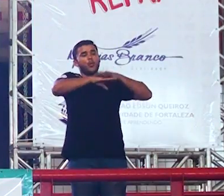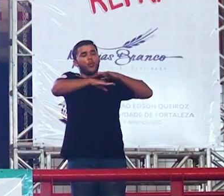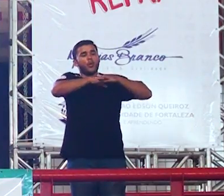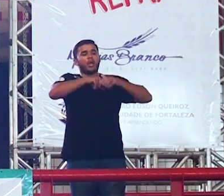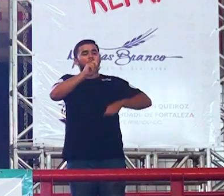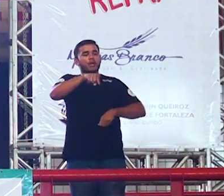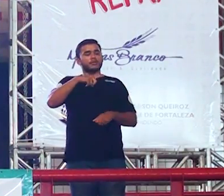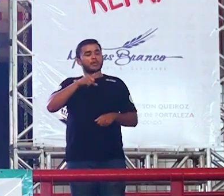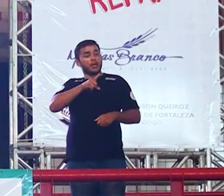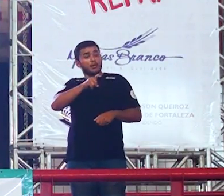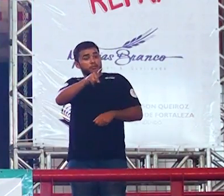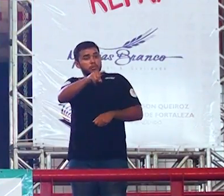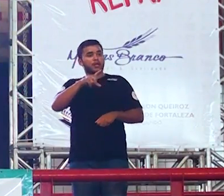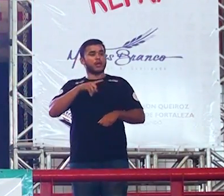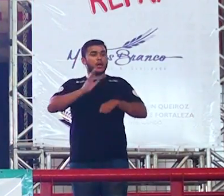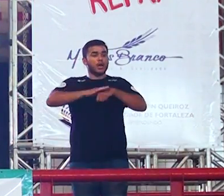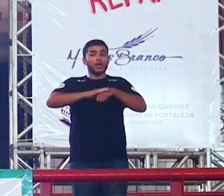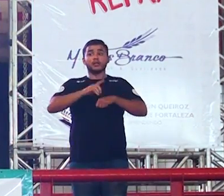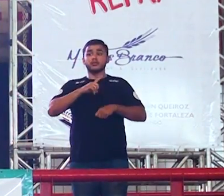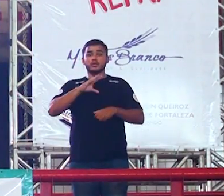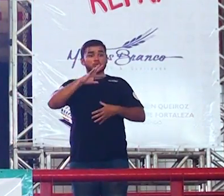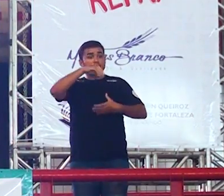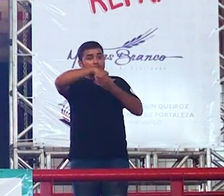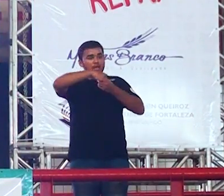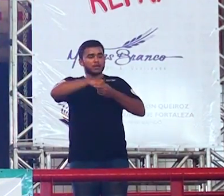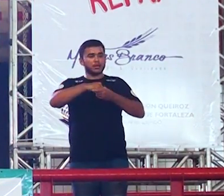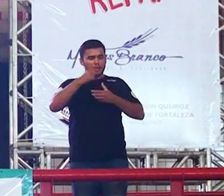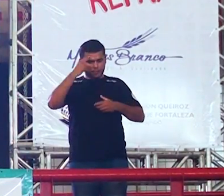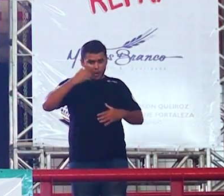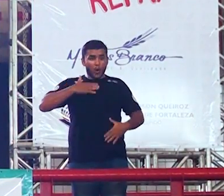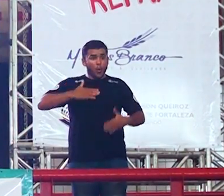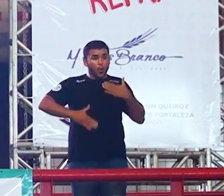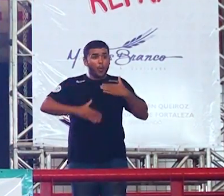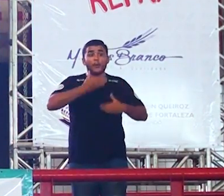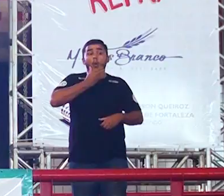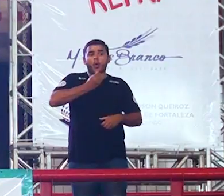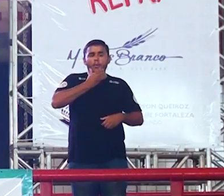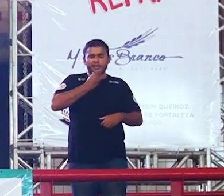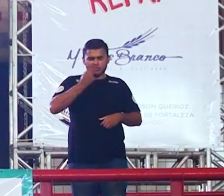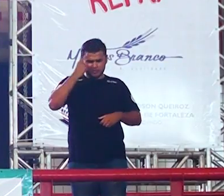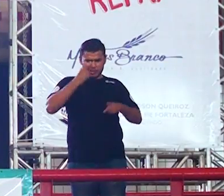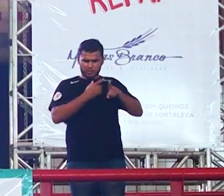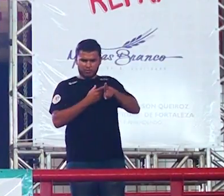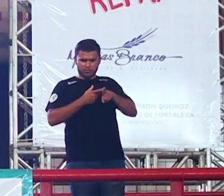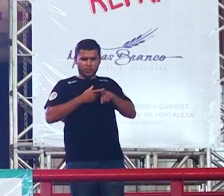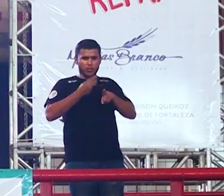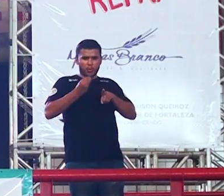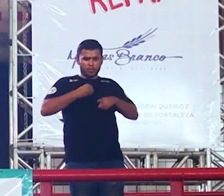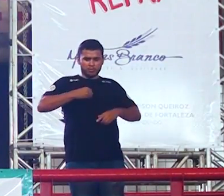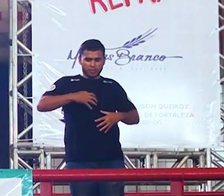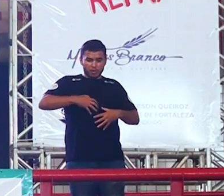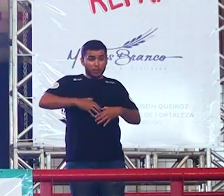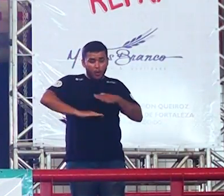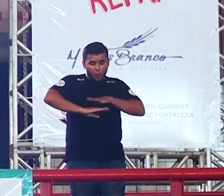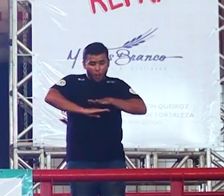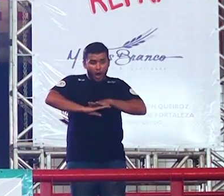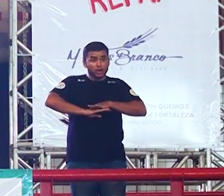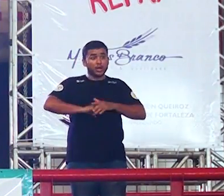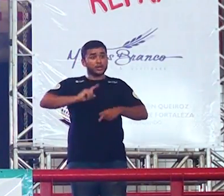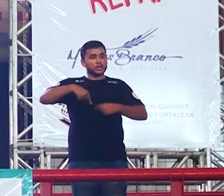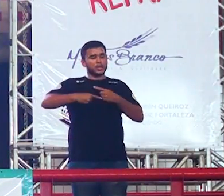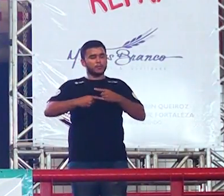vão alojar-se na cavidade abdominal. O que acontece? Quando os testículos se alojam